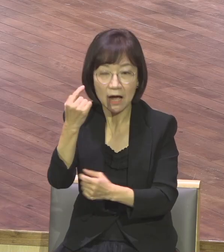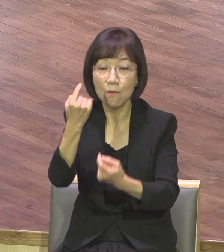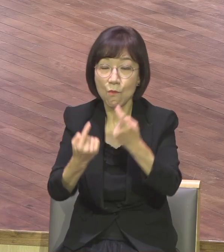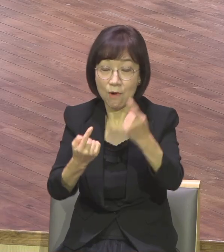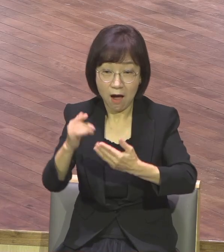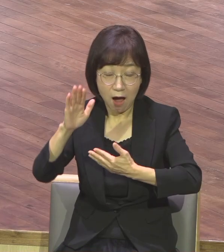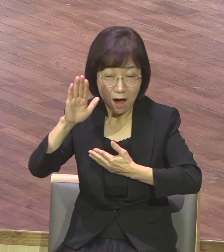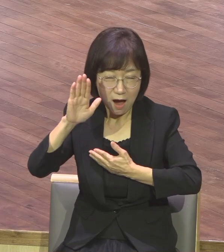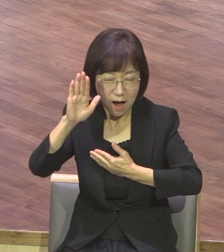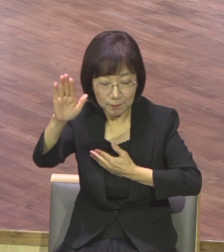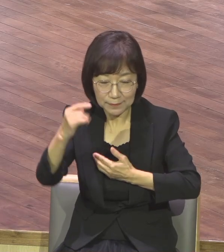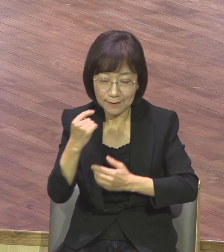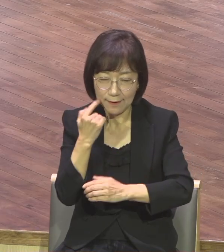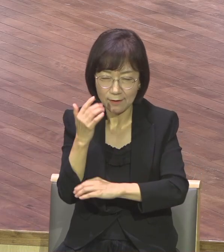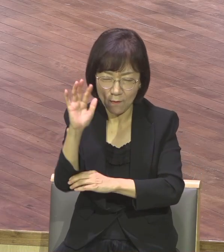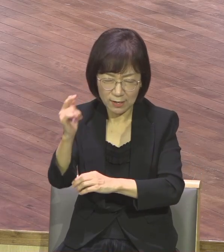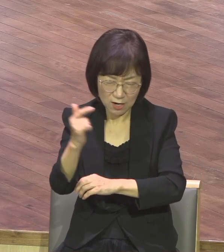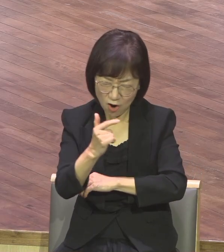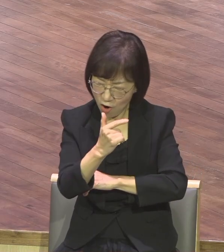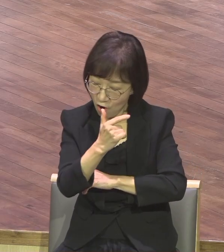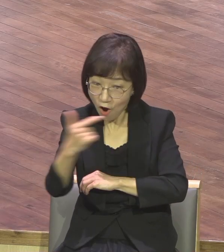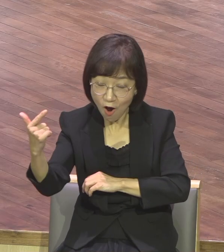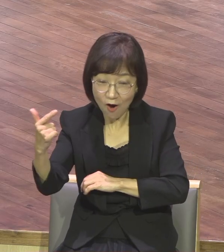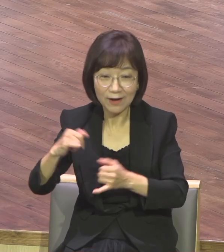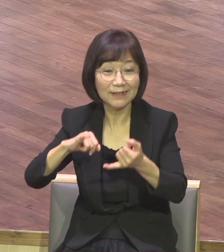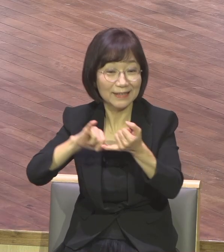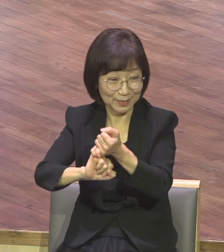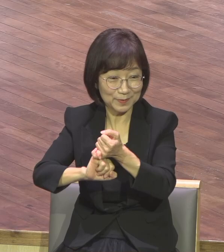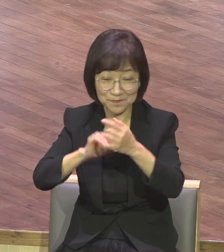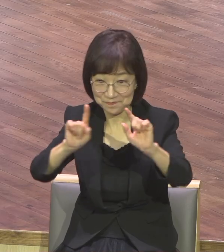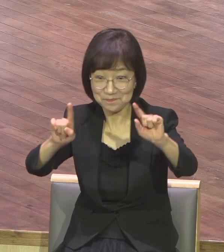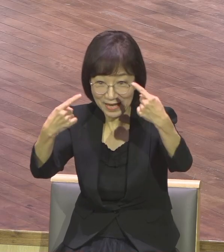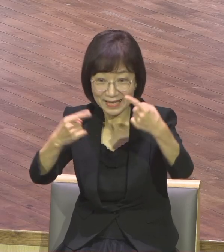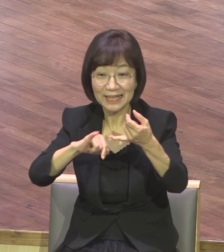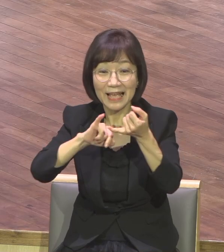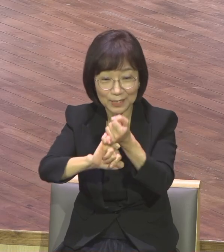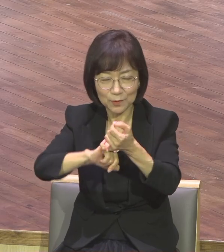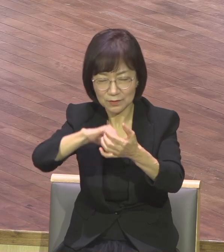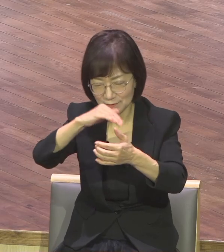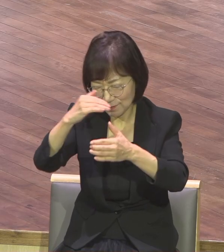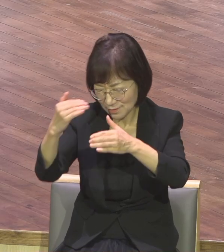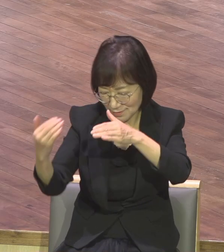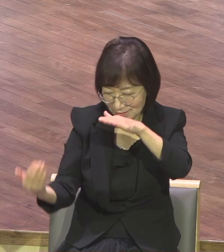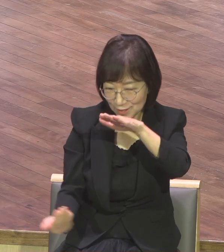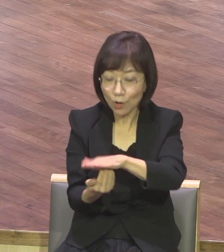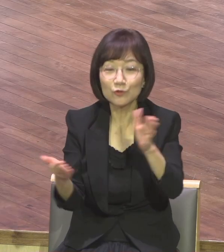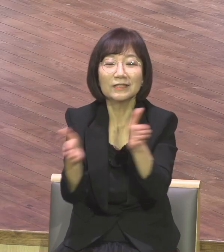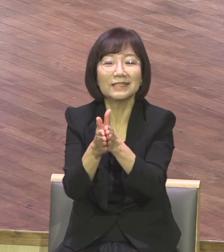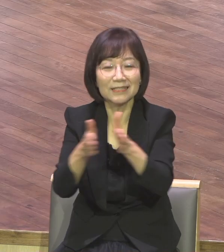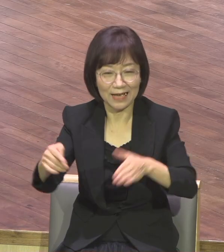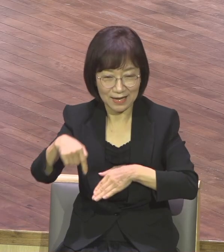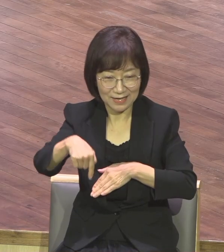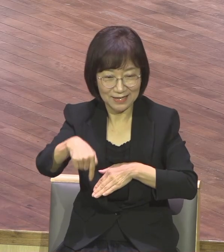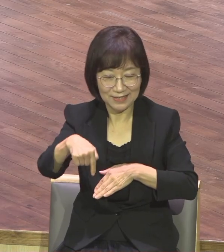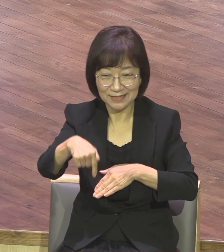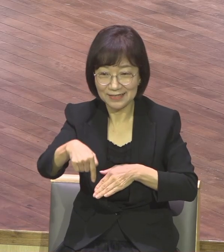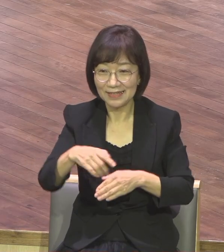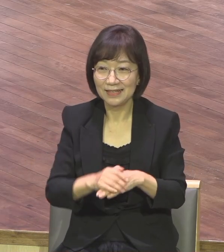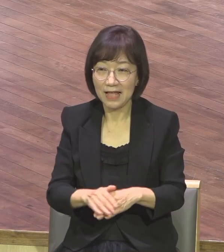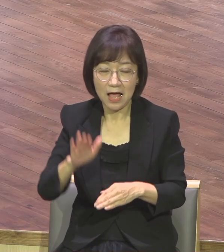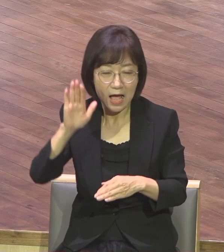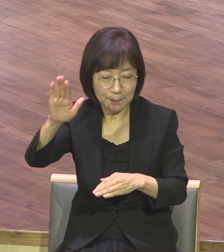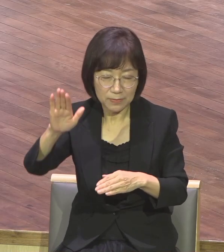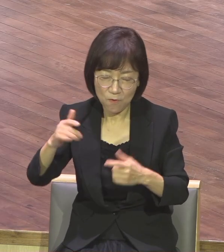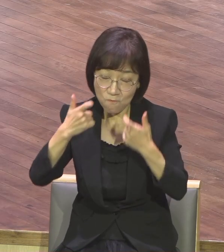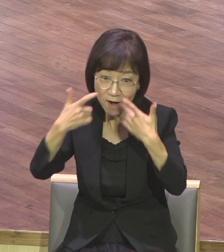크리라라는 2022년 원단 메시지가 성취되는 출발점이고 앞으로 본격적으로